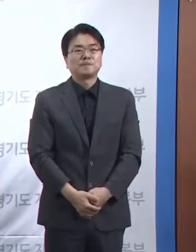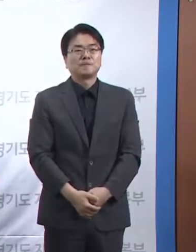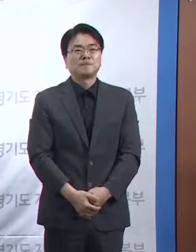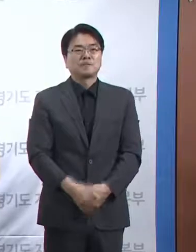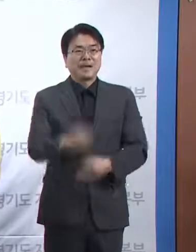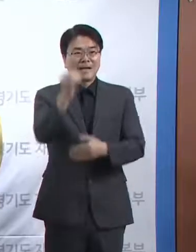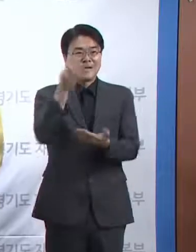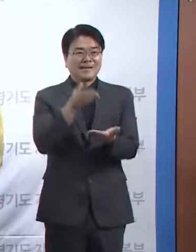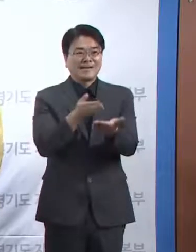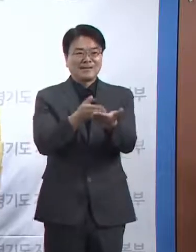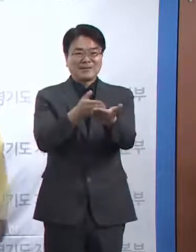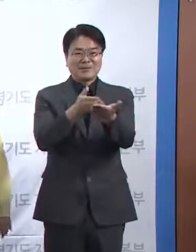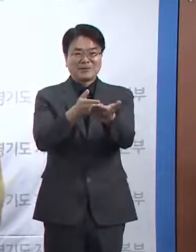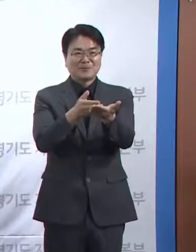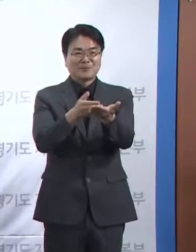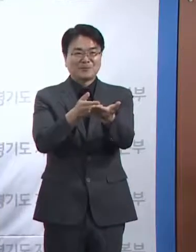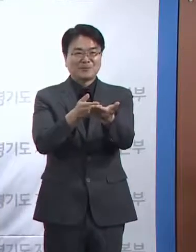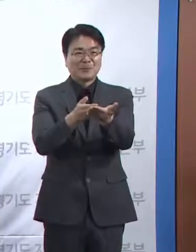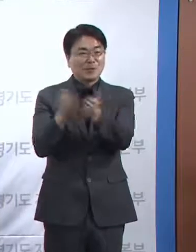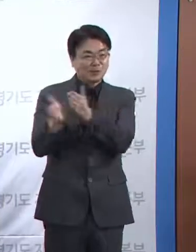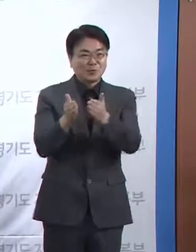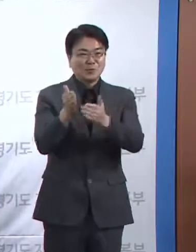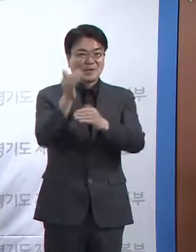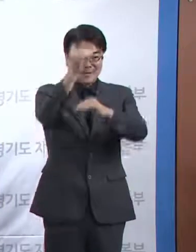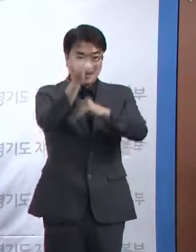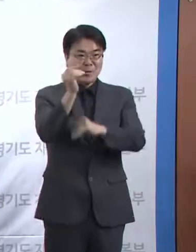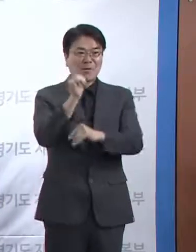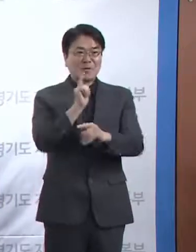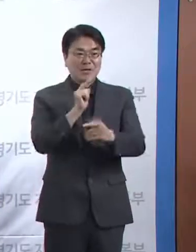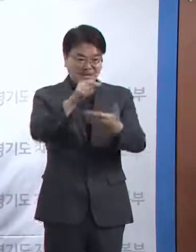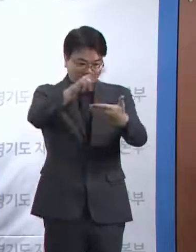기자회견문을 낭독해 드리도록 하겠습니다.